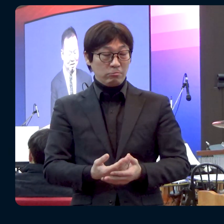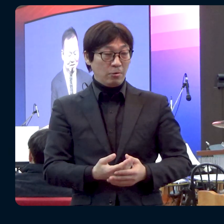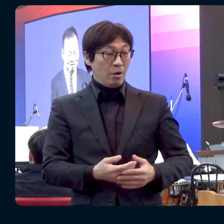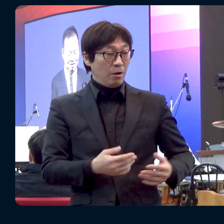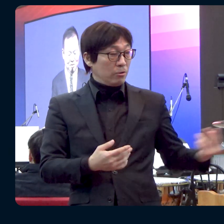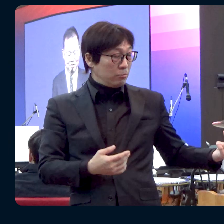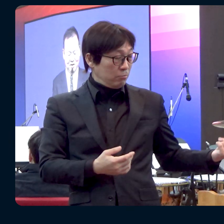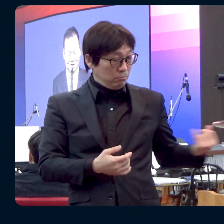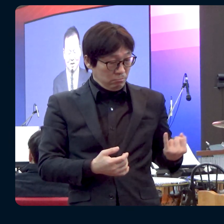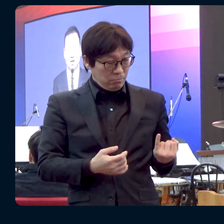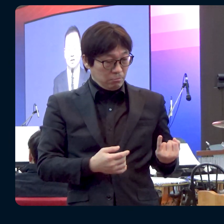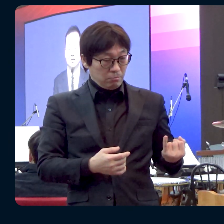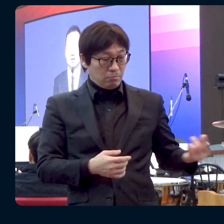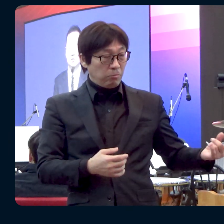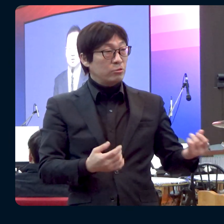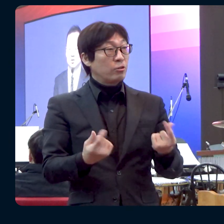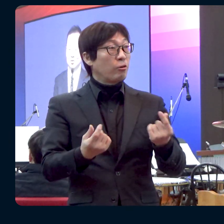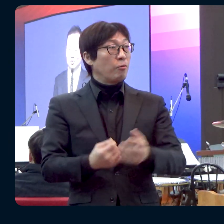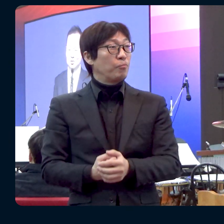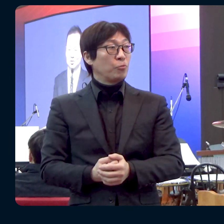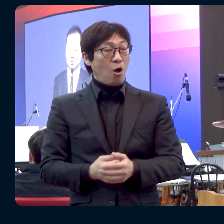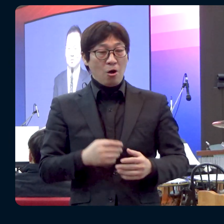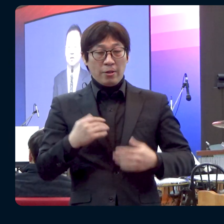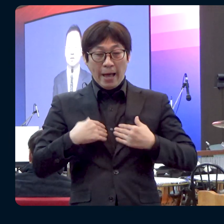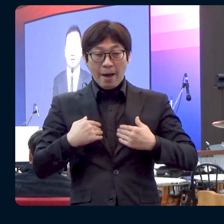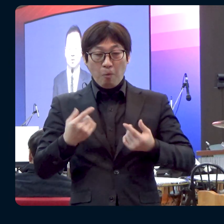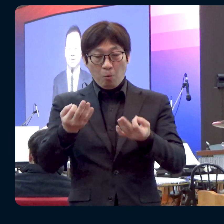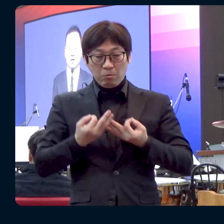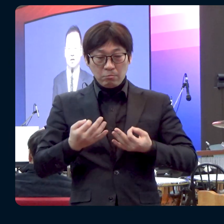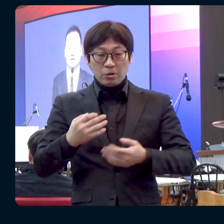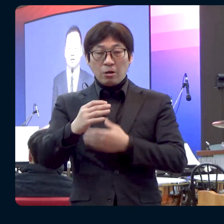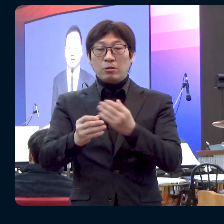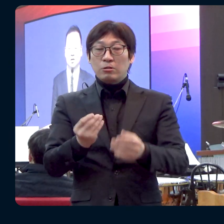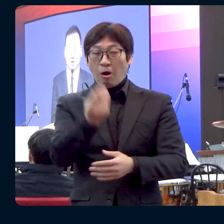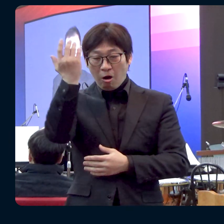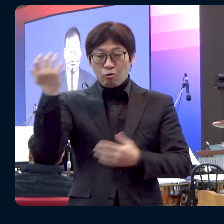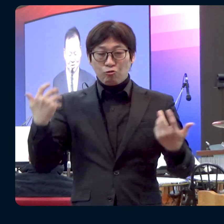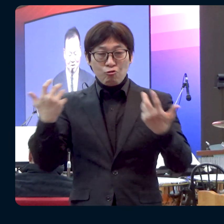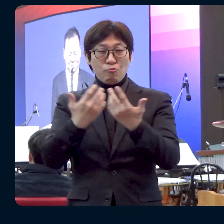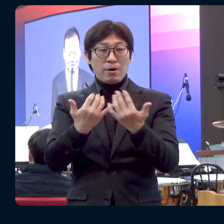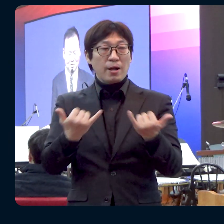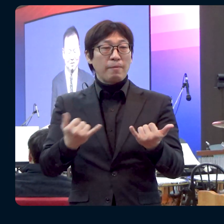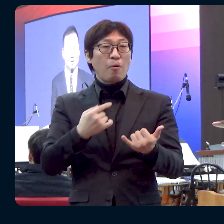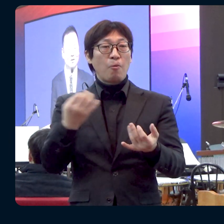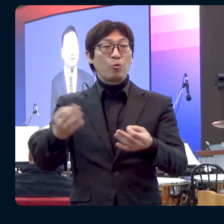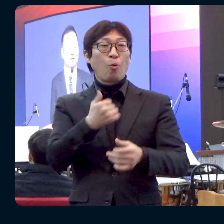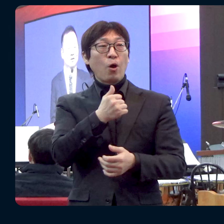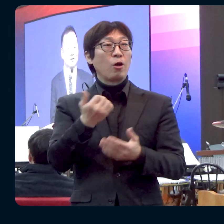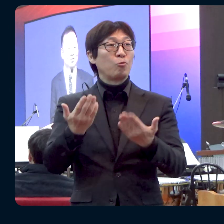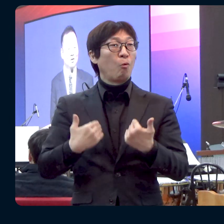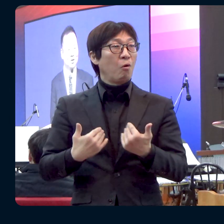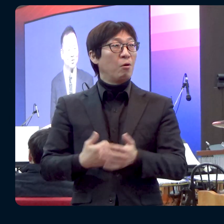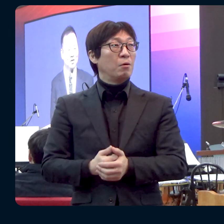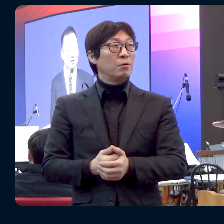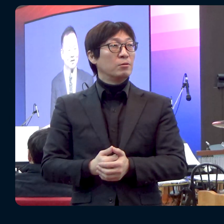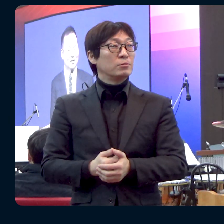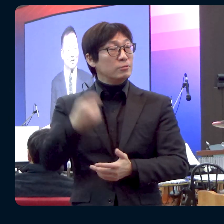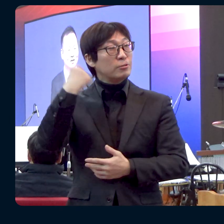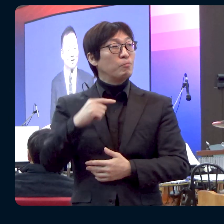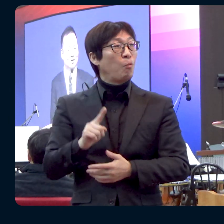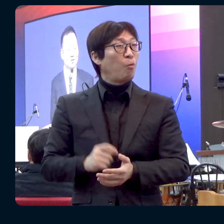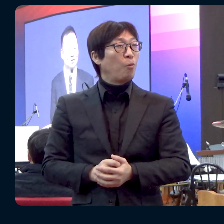사람은 대단한 사람입니다, 이 사람은 성령 충만한 사람입니다, 이렇게 얘기를 해준다면 꽤